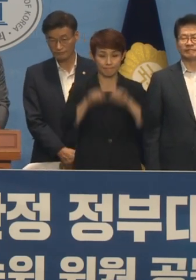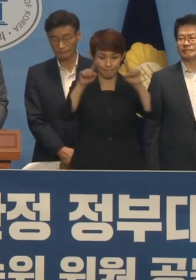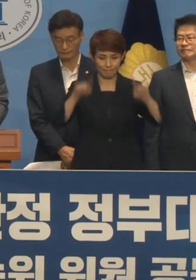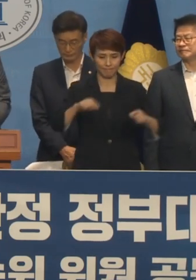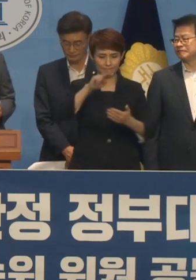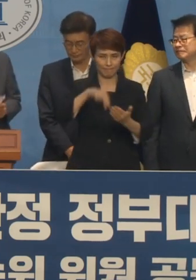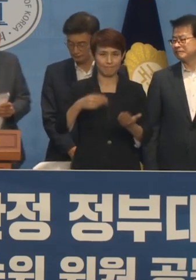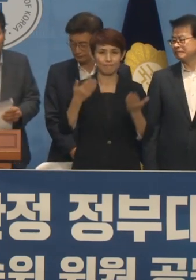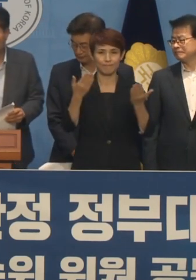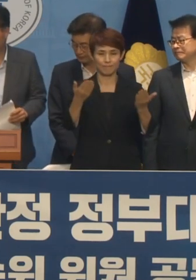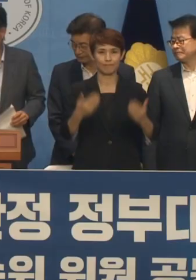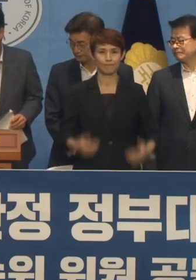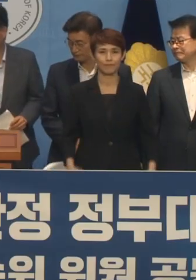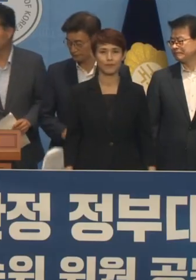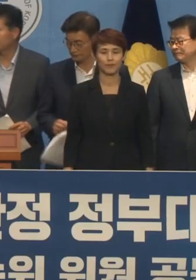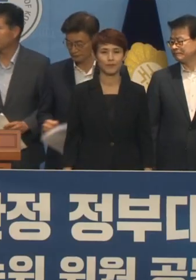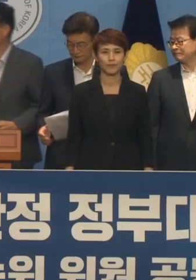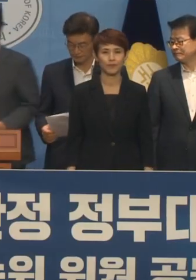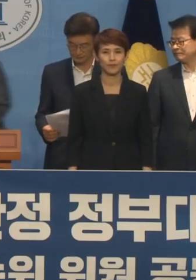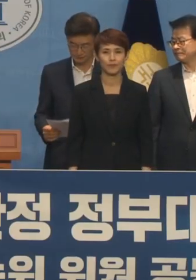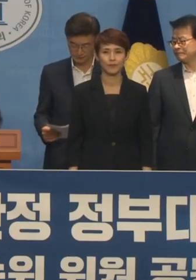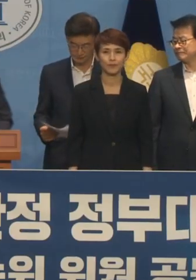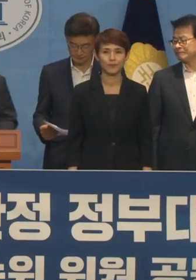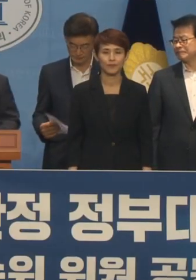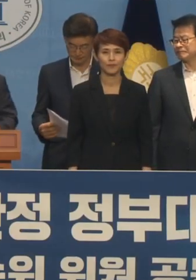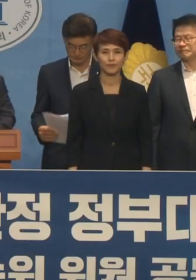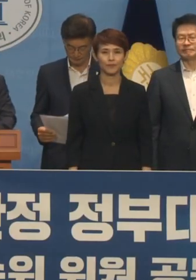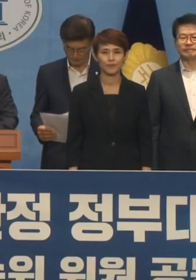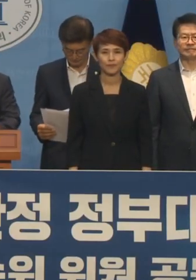하겠습니다. 문근주 의원님.